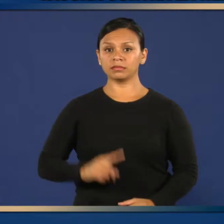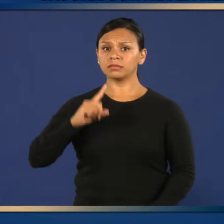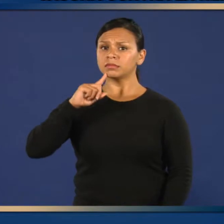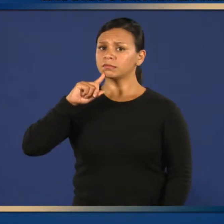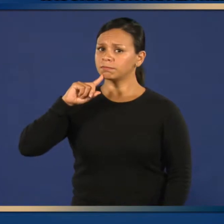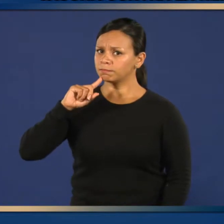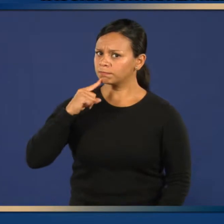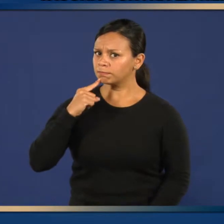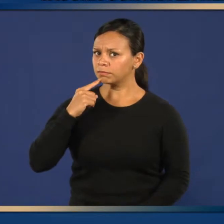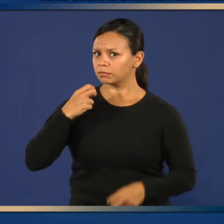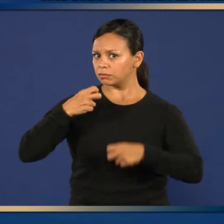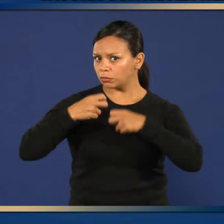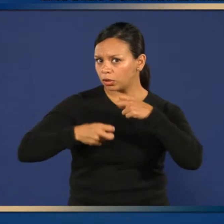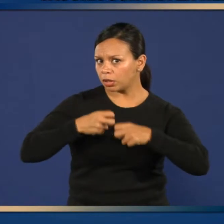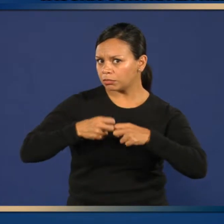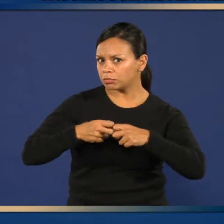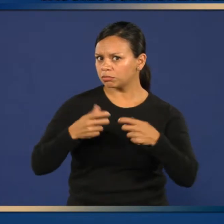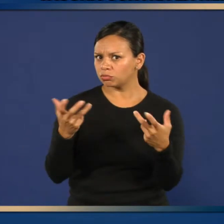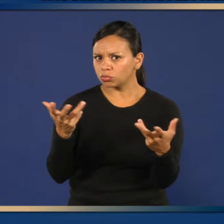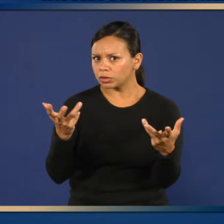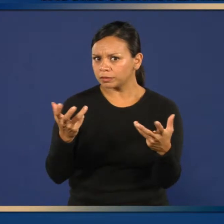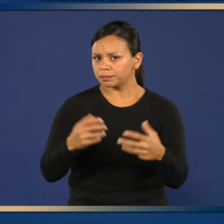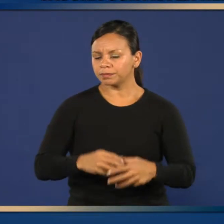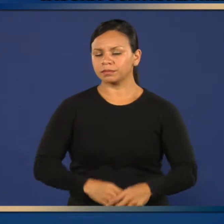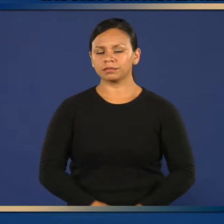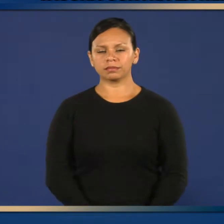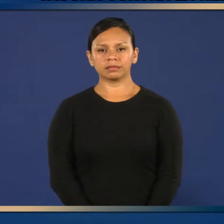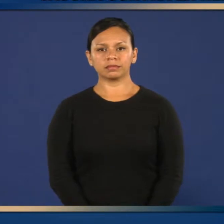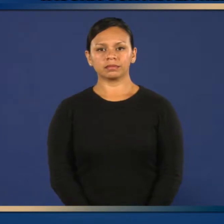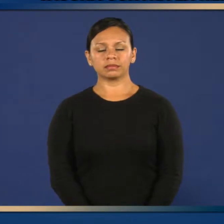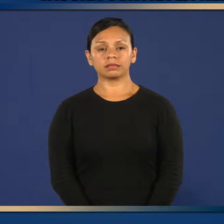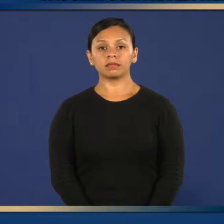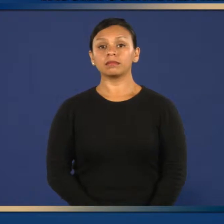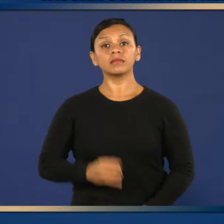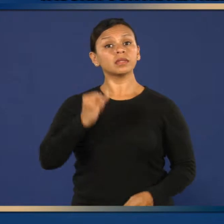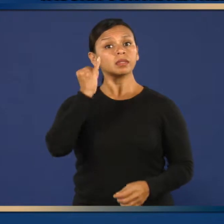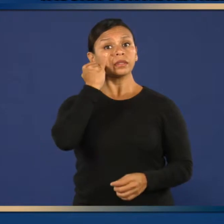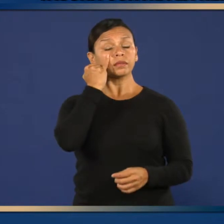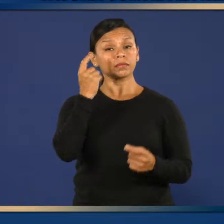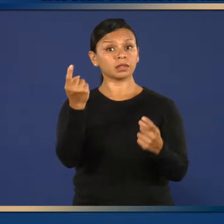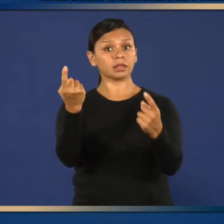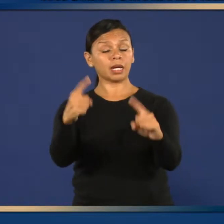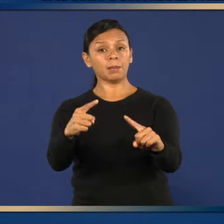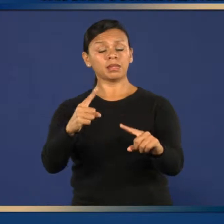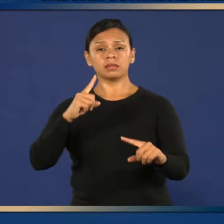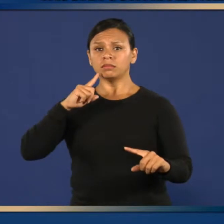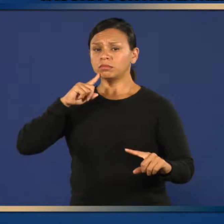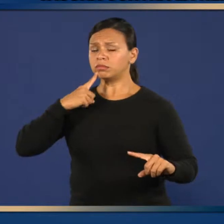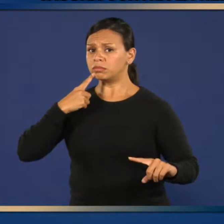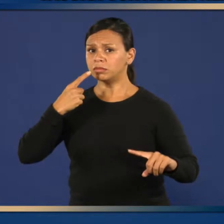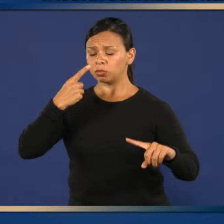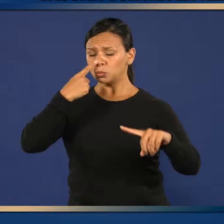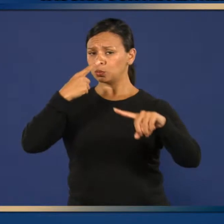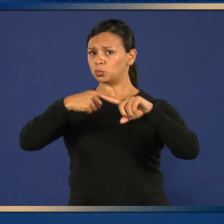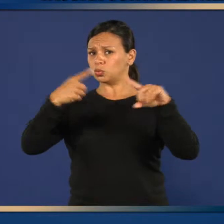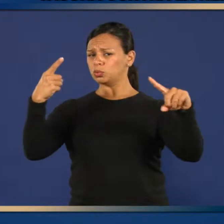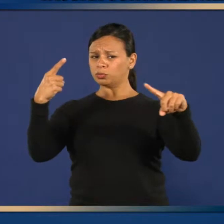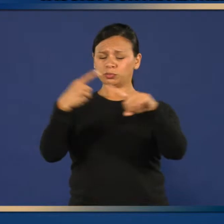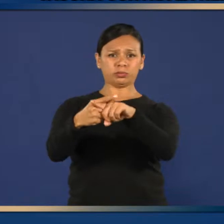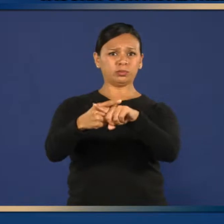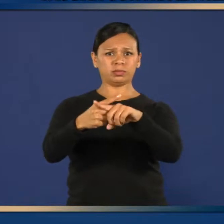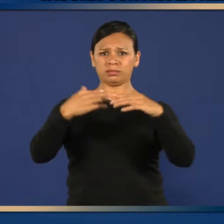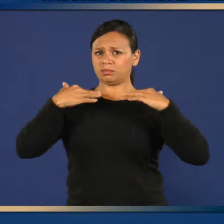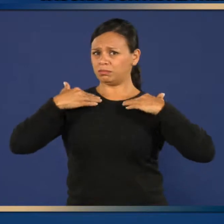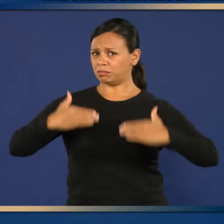problemas graves reacción alérgica grave a partir de unos minutos a